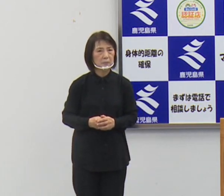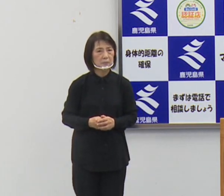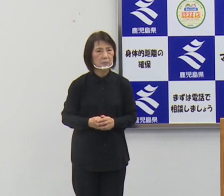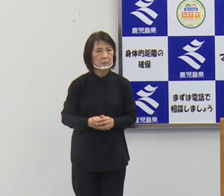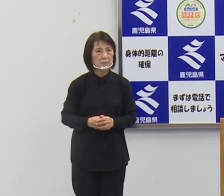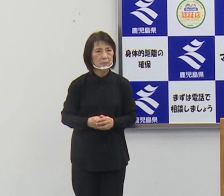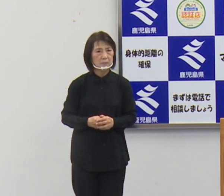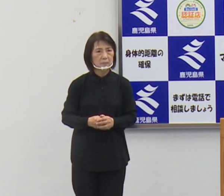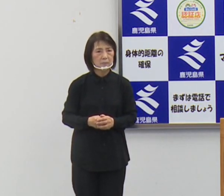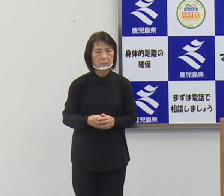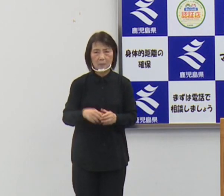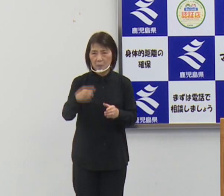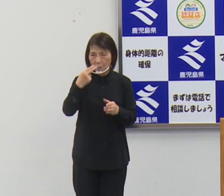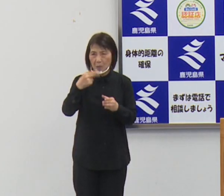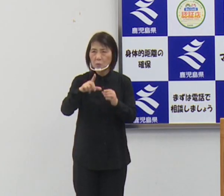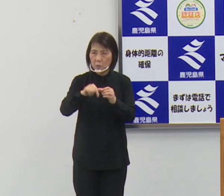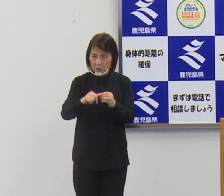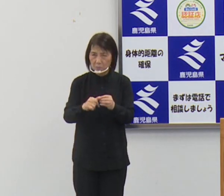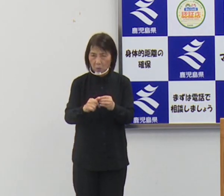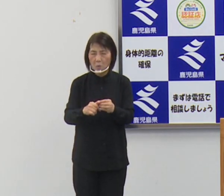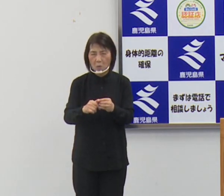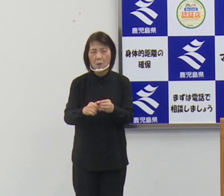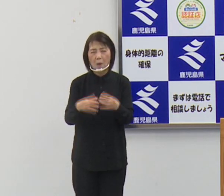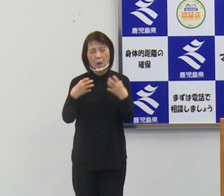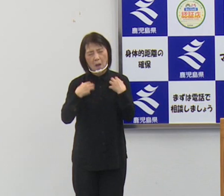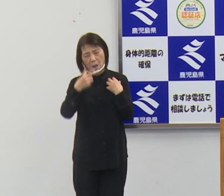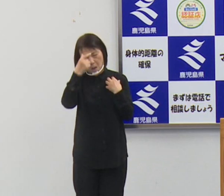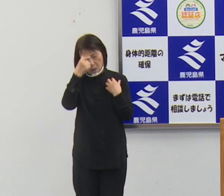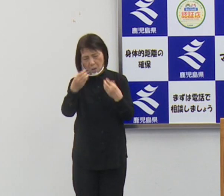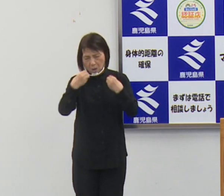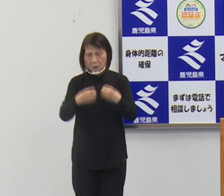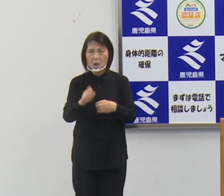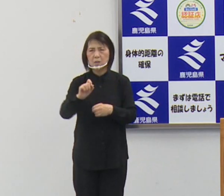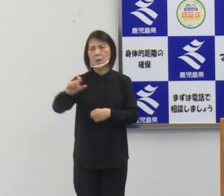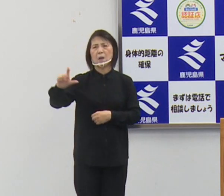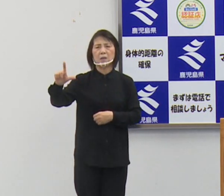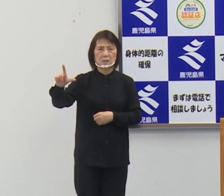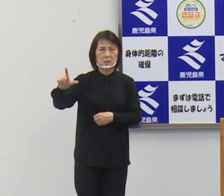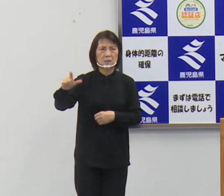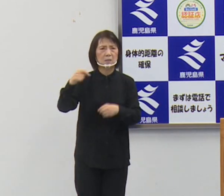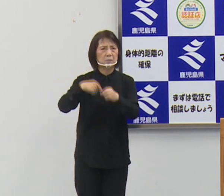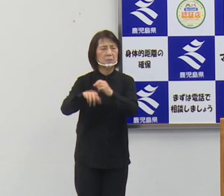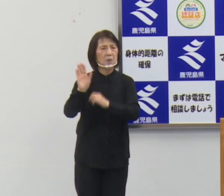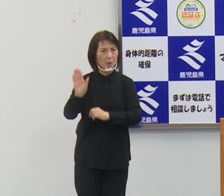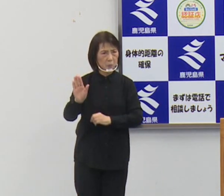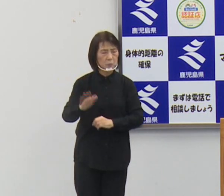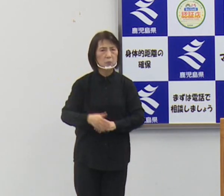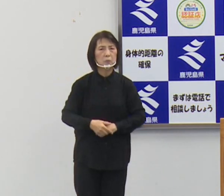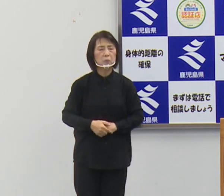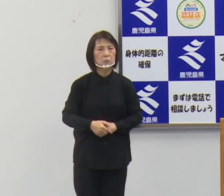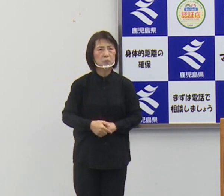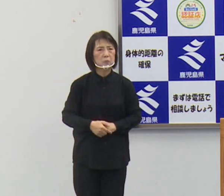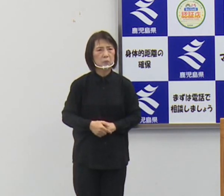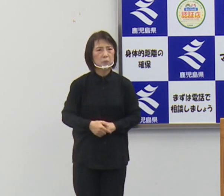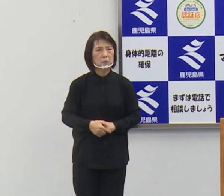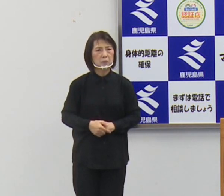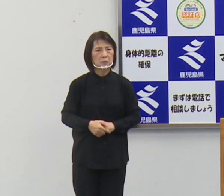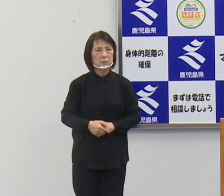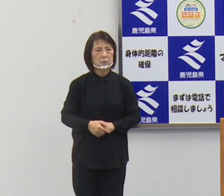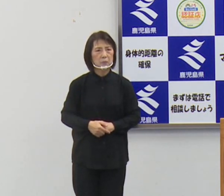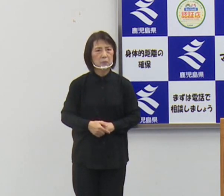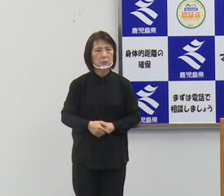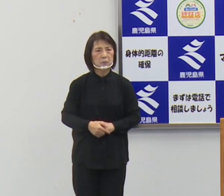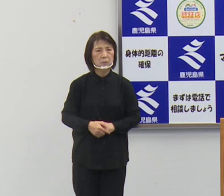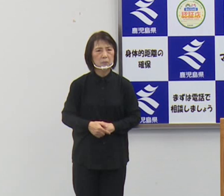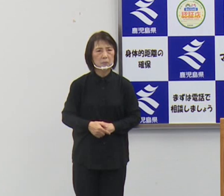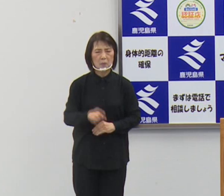ういうことでリスクが高いと言われていて、それ以外の何か4人5人でもいいというようなものがなかなか示され